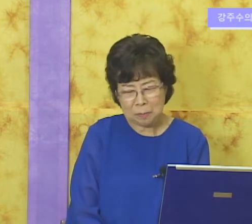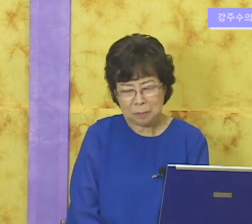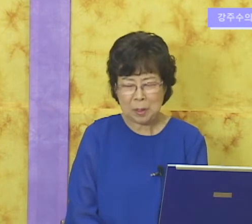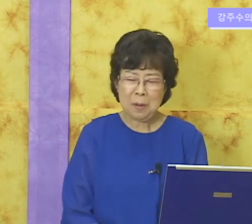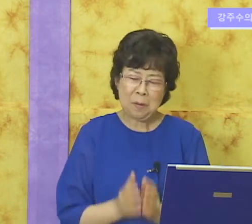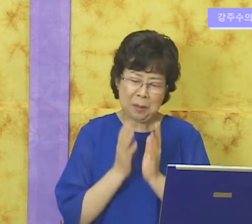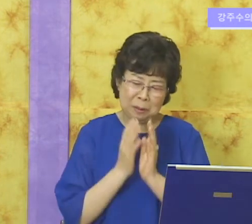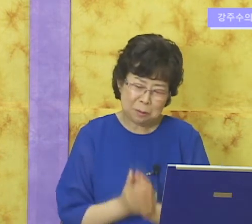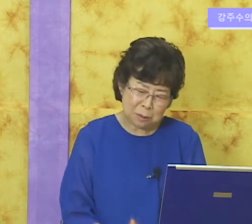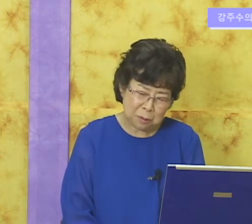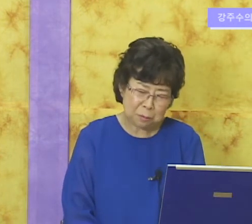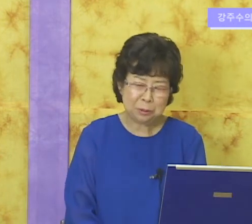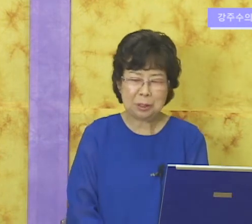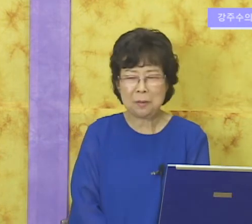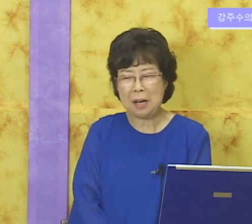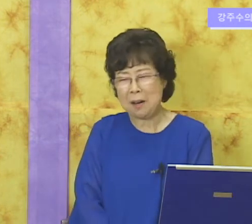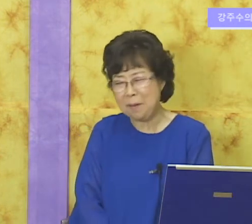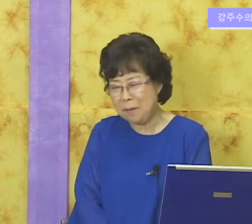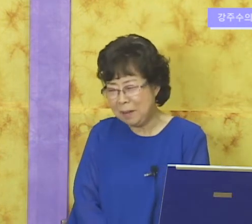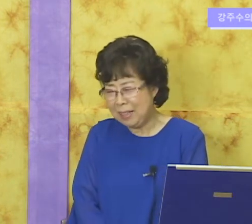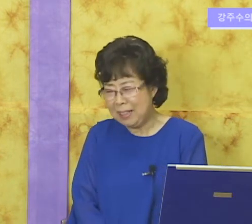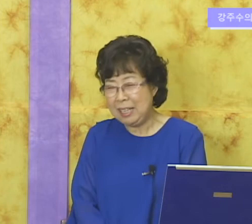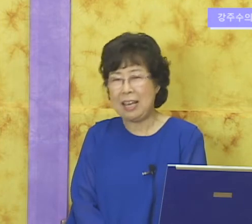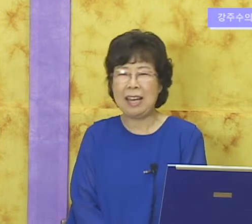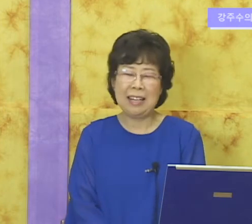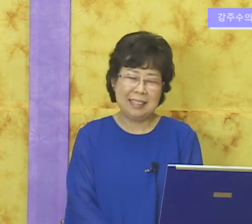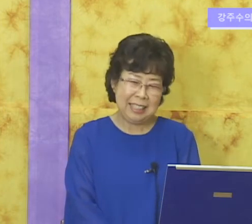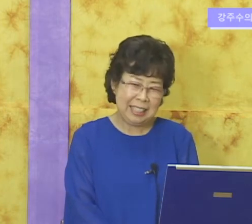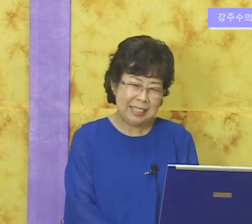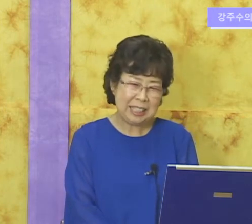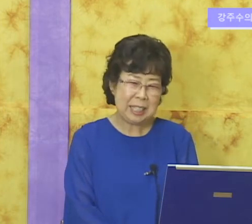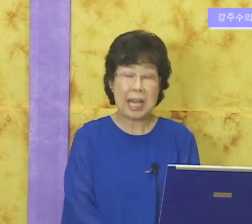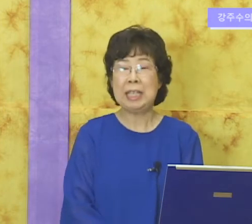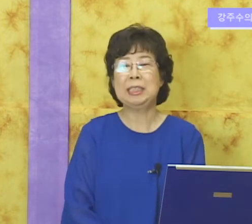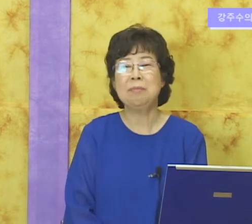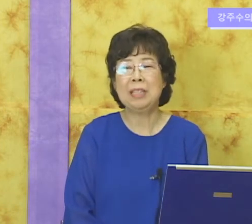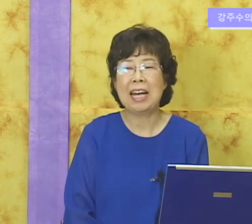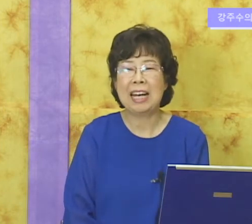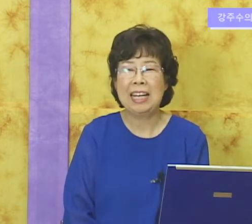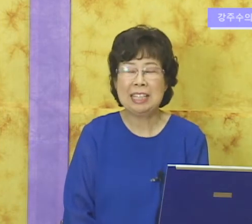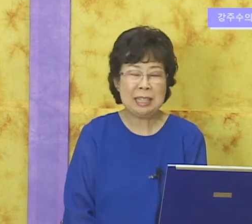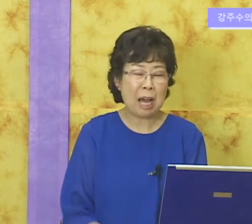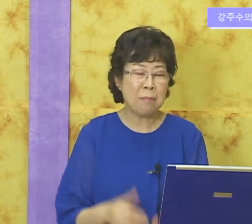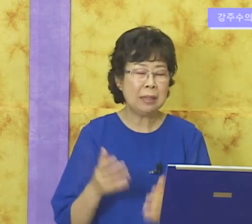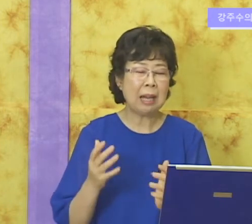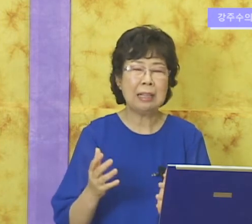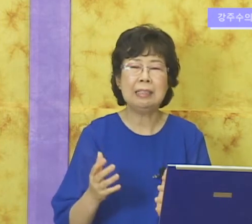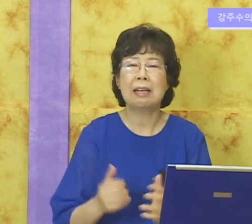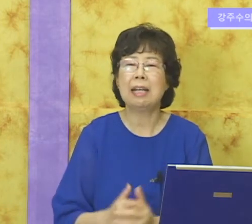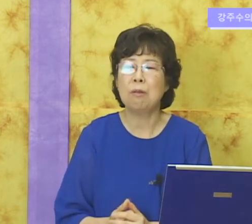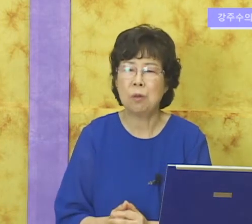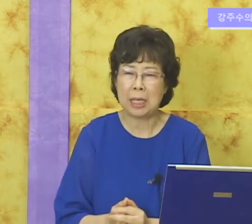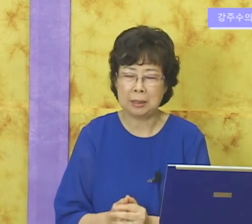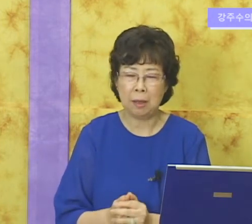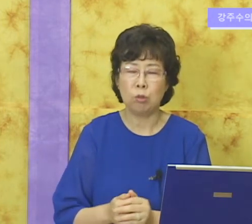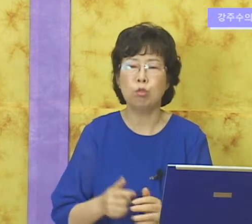좀 고개도 숙이고 부끄러워하고 이러는 경향이 있습니다. 근데 한번 딱 인사를 나누고 나서 두